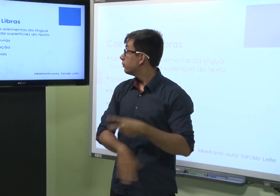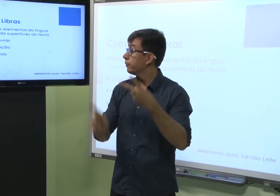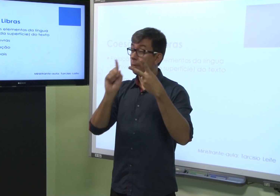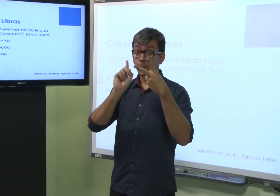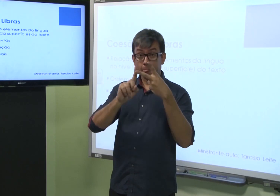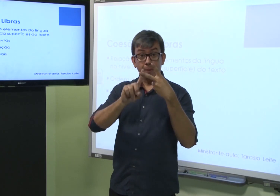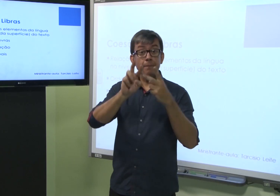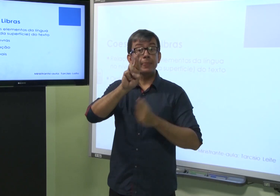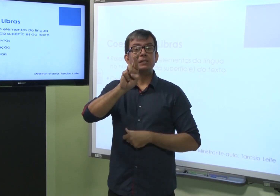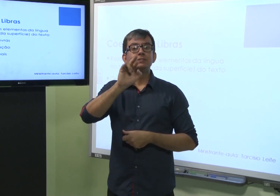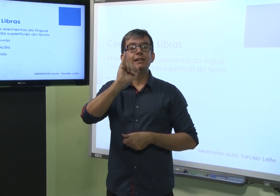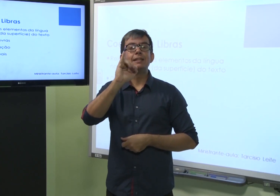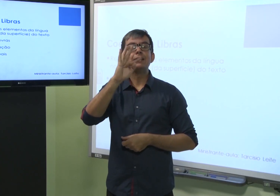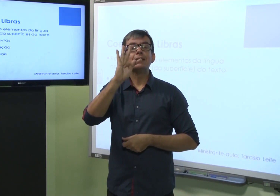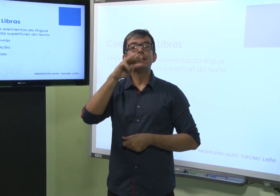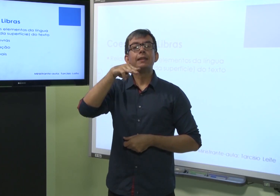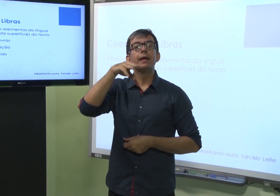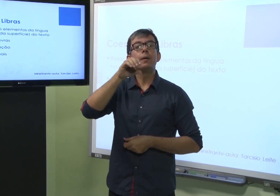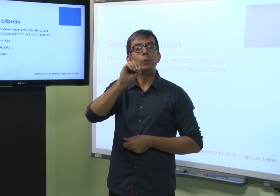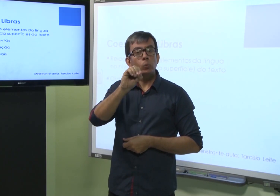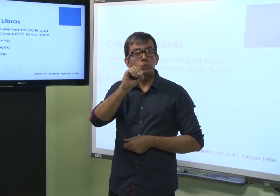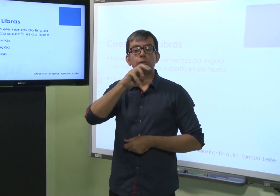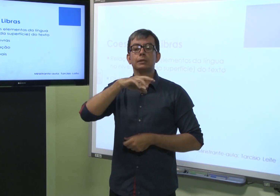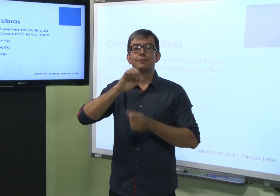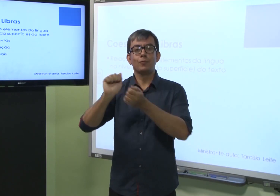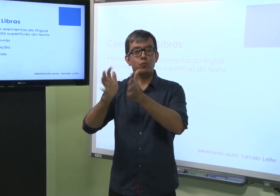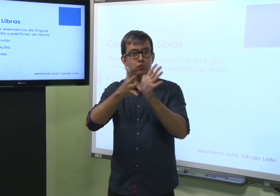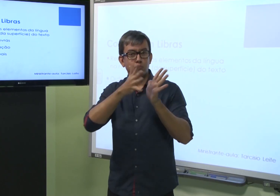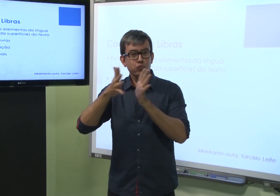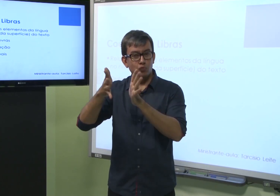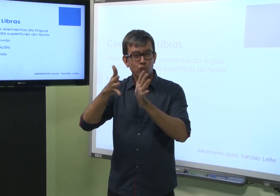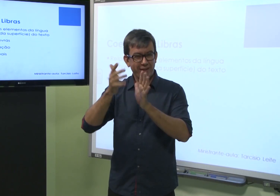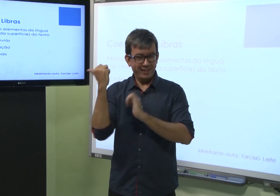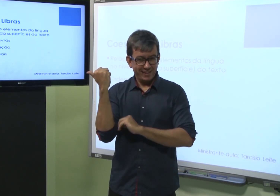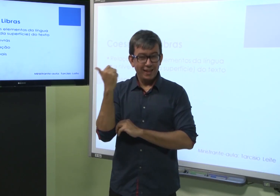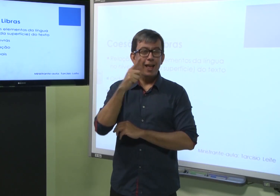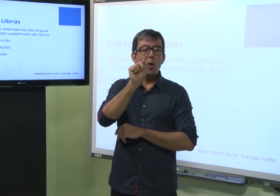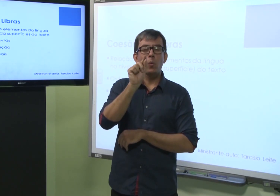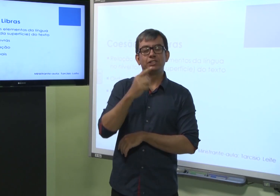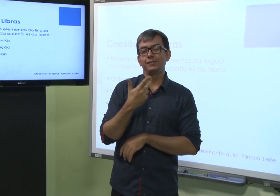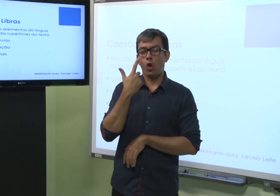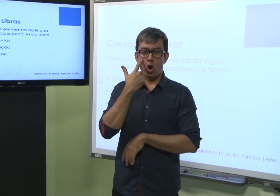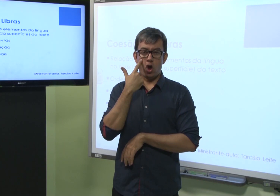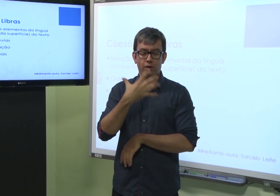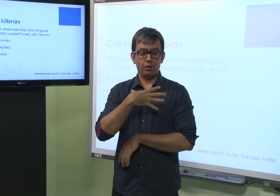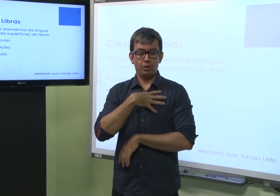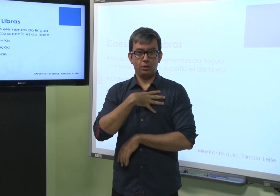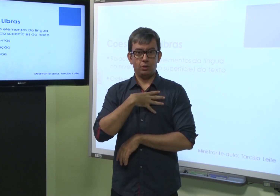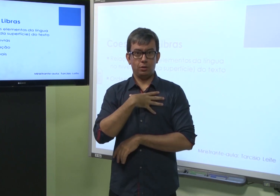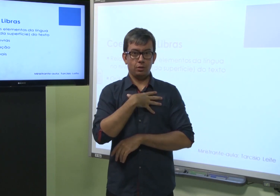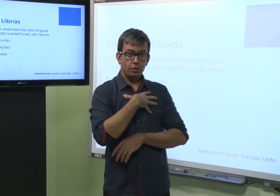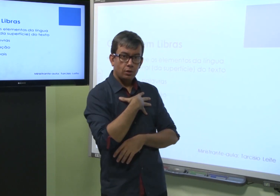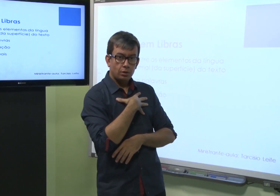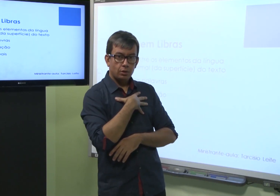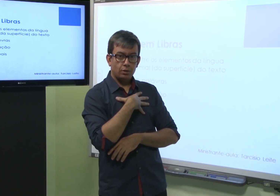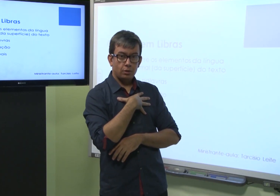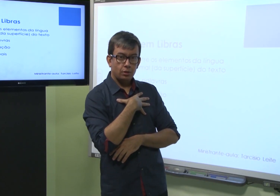para que você possa ter uma sinalização clara. O segundo aspecto é o ritmo da sinalização.